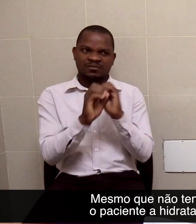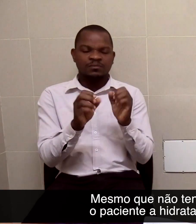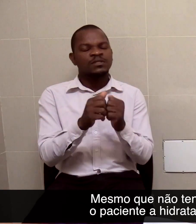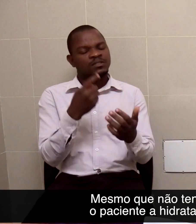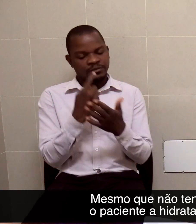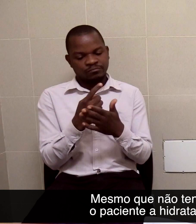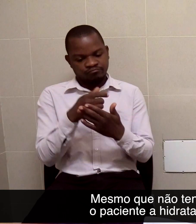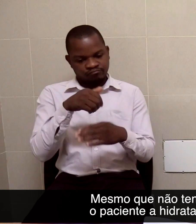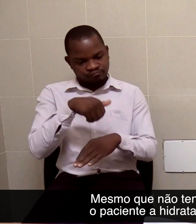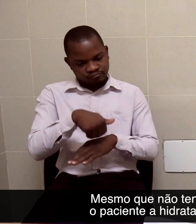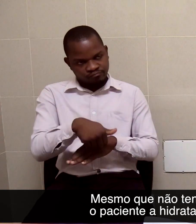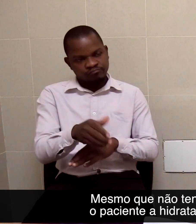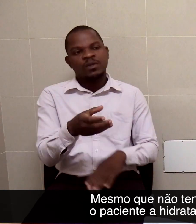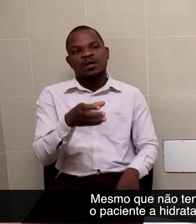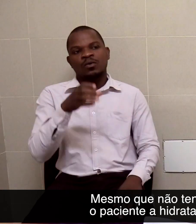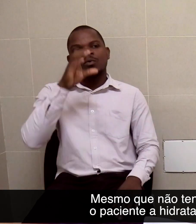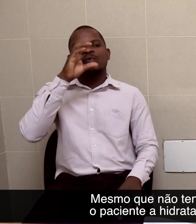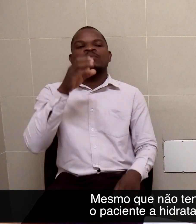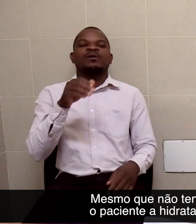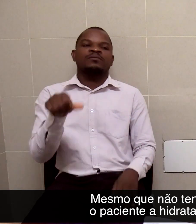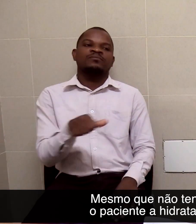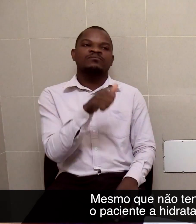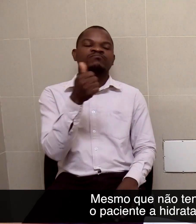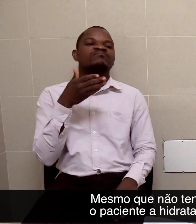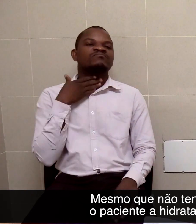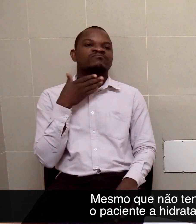a beber água para hidratar as suas pregas vocais.